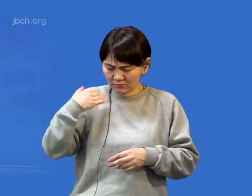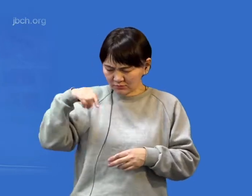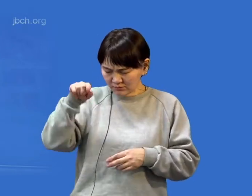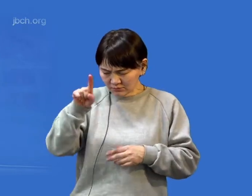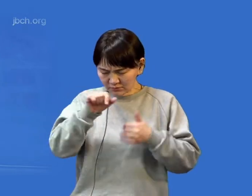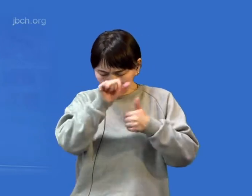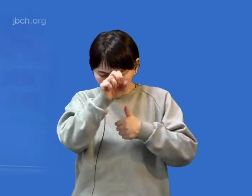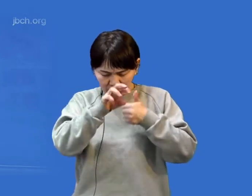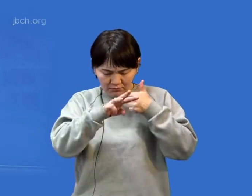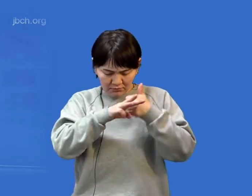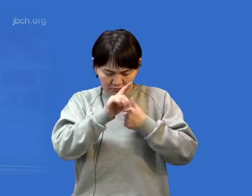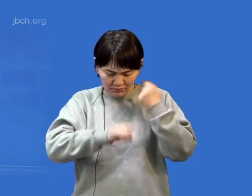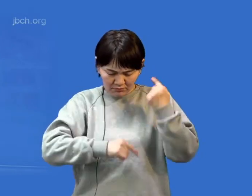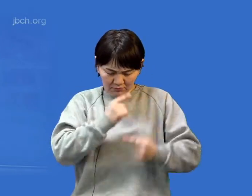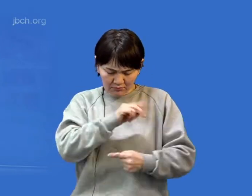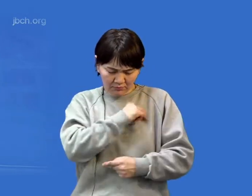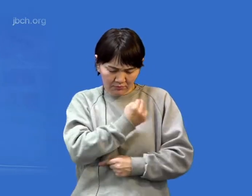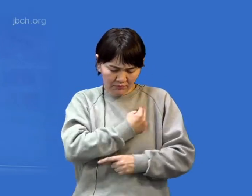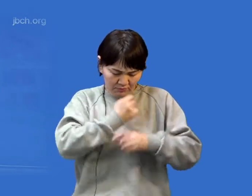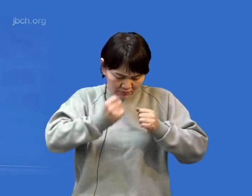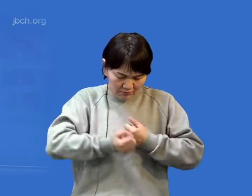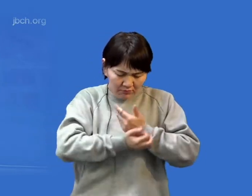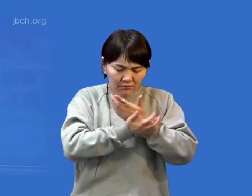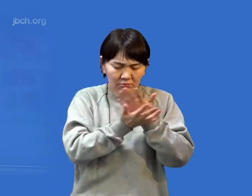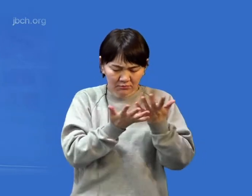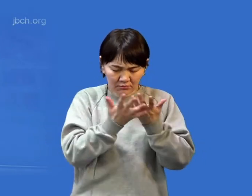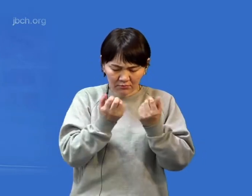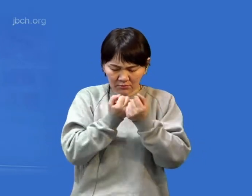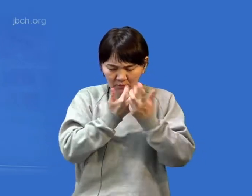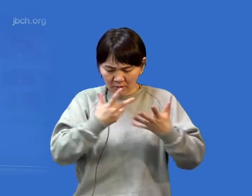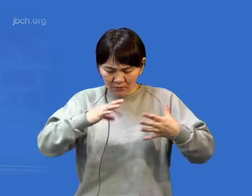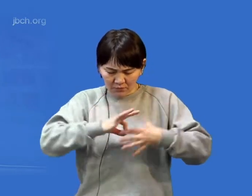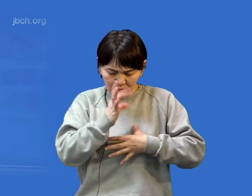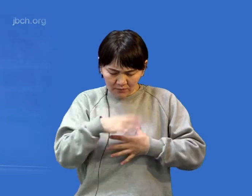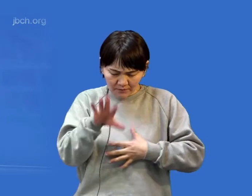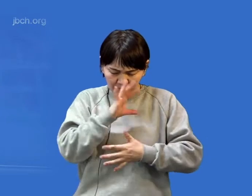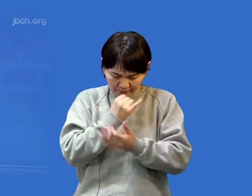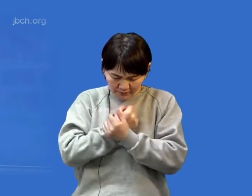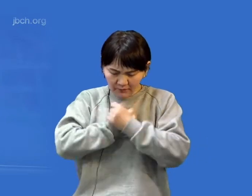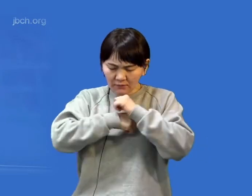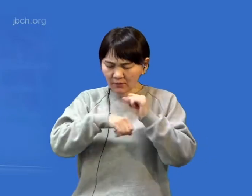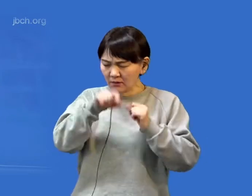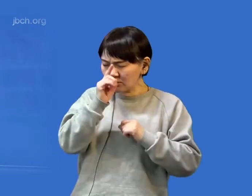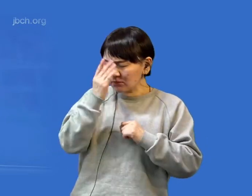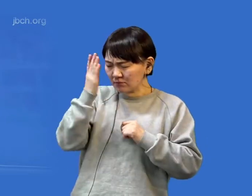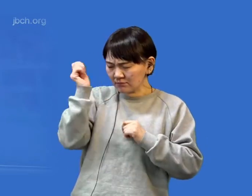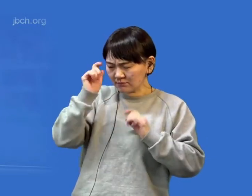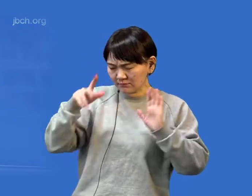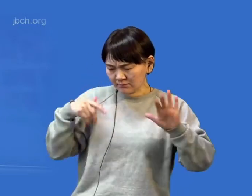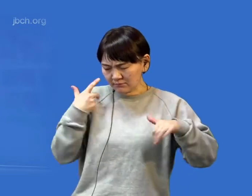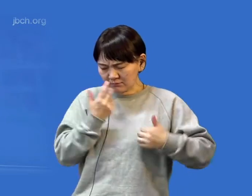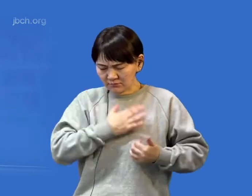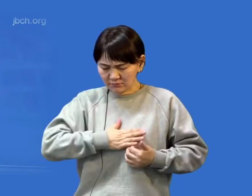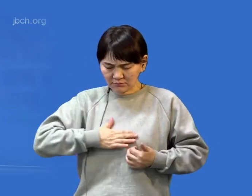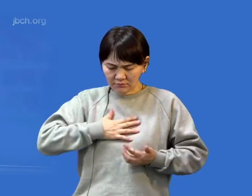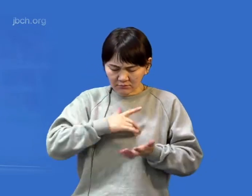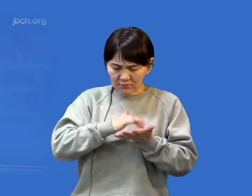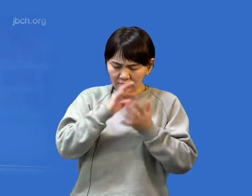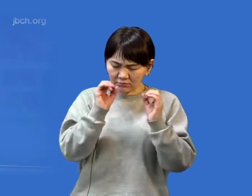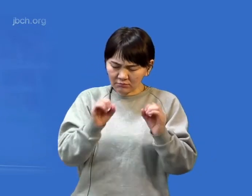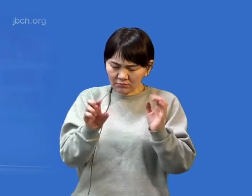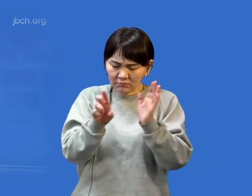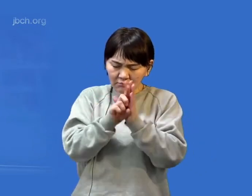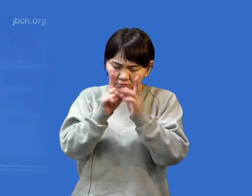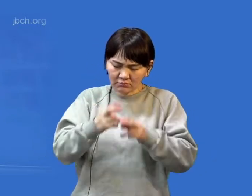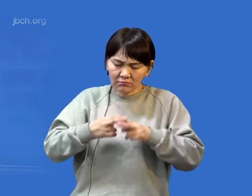илүү зоригтойгоор тунхаглан олон сүнснүүд аврагдсанаар бурхан танд баяр хөөр алдарн байхад өсөлж